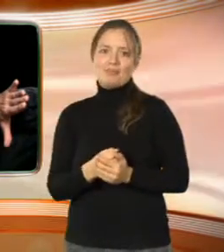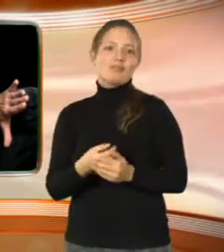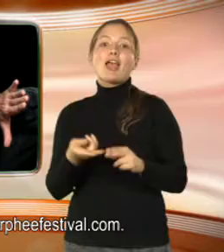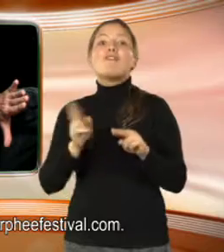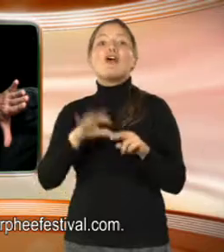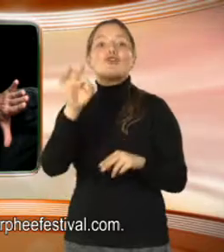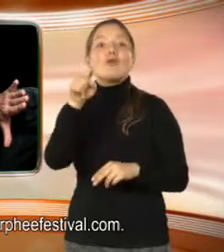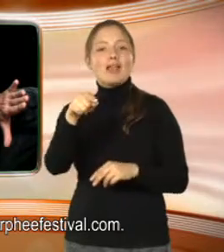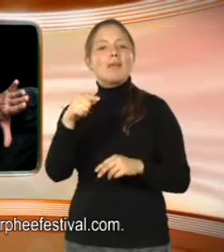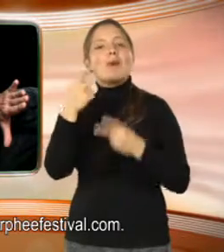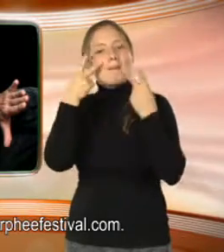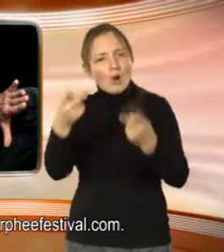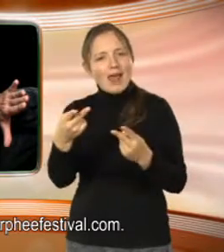Več o tem na